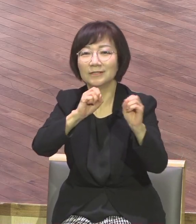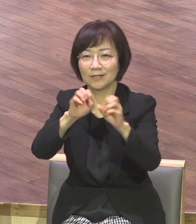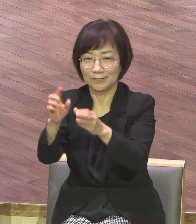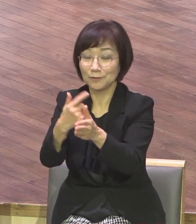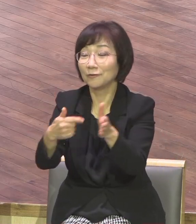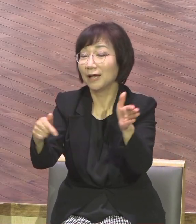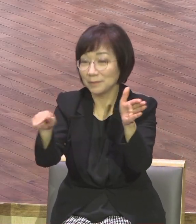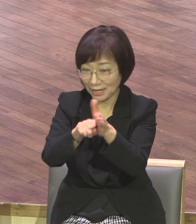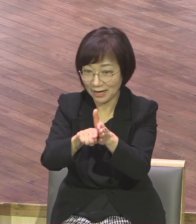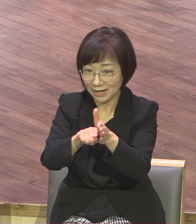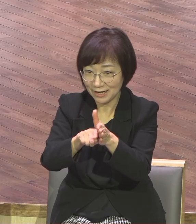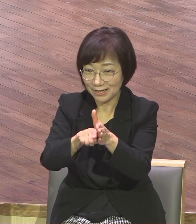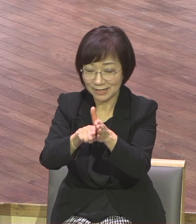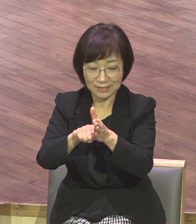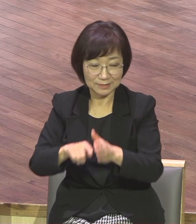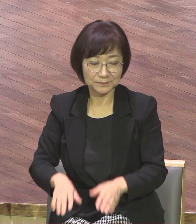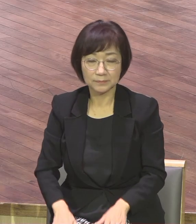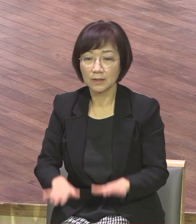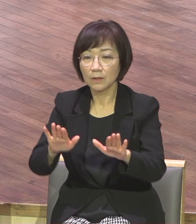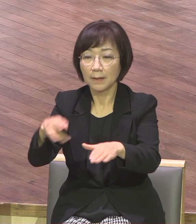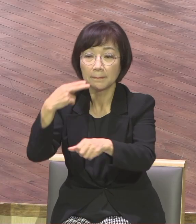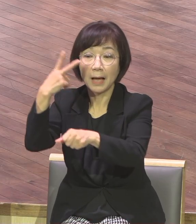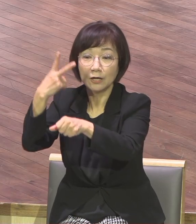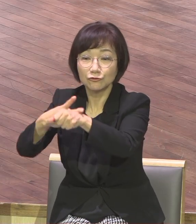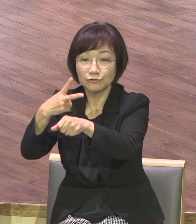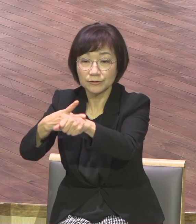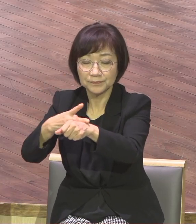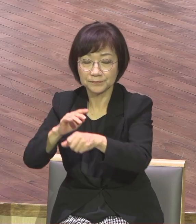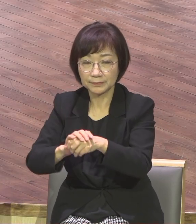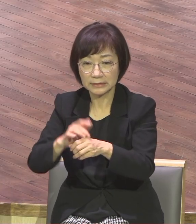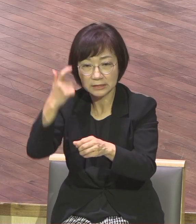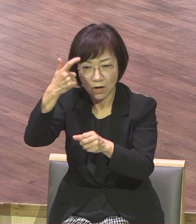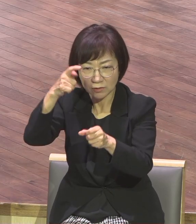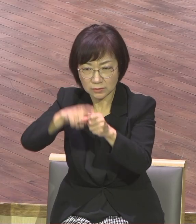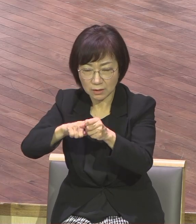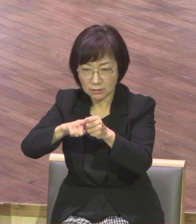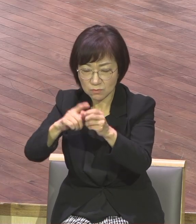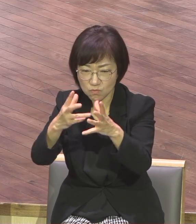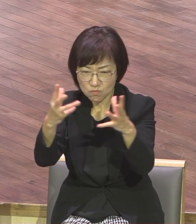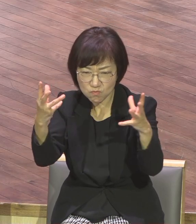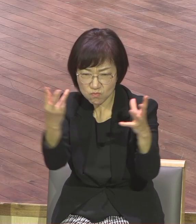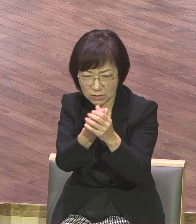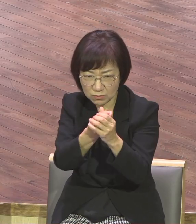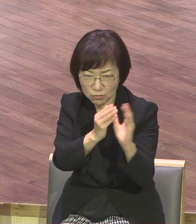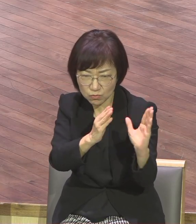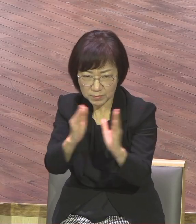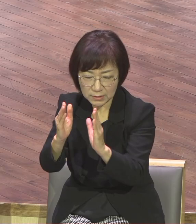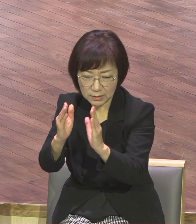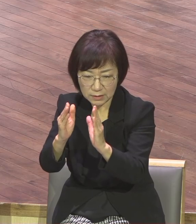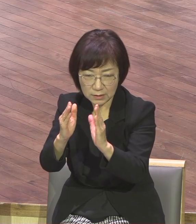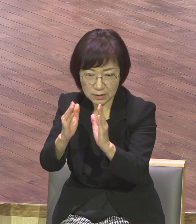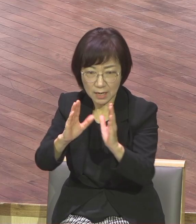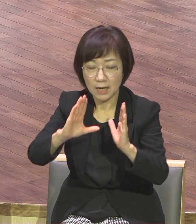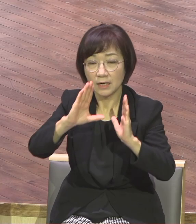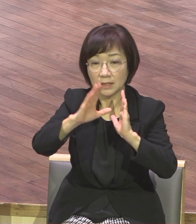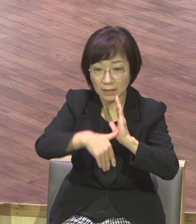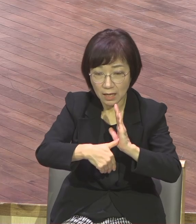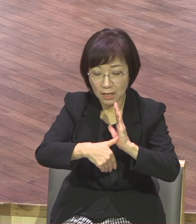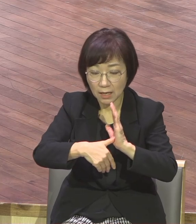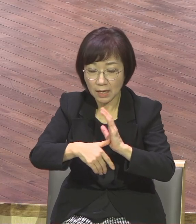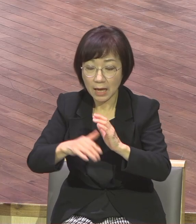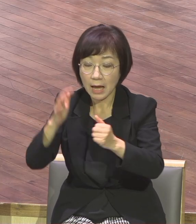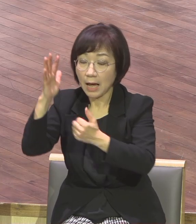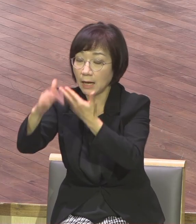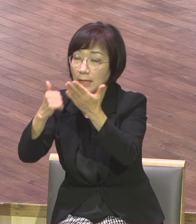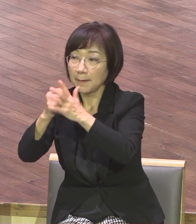사도 바울은 영적 무장의 이 핵심이 말씀 무장과 함께 기도